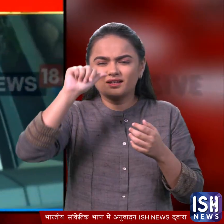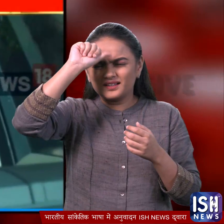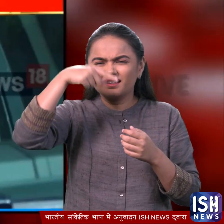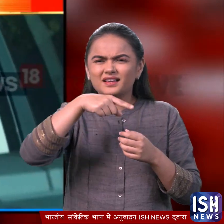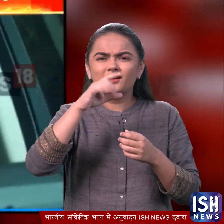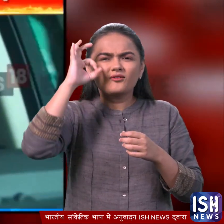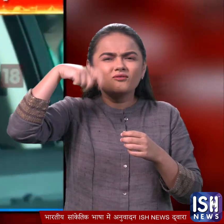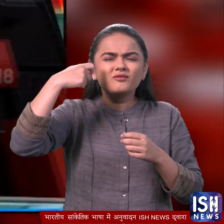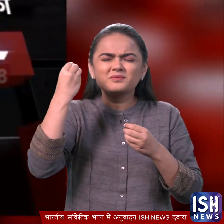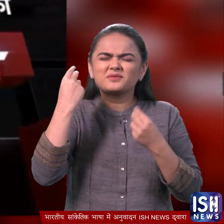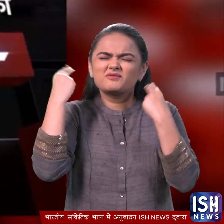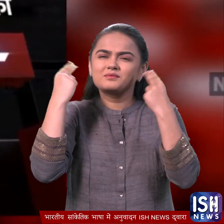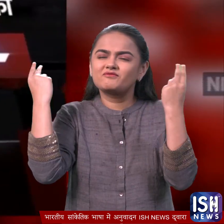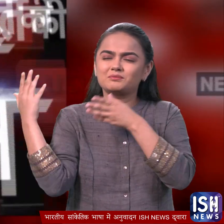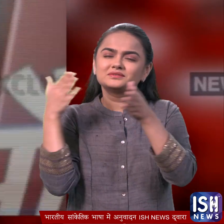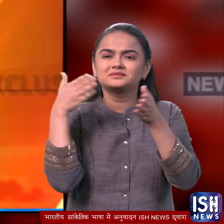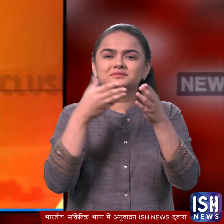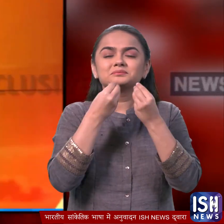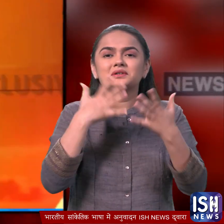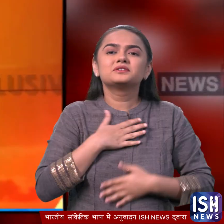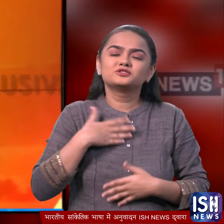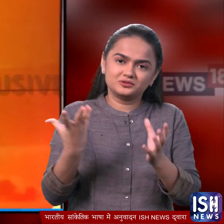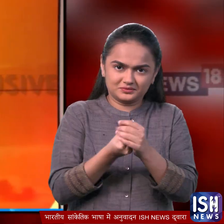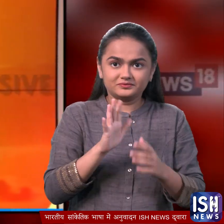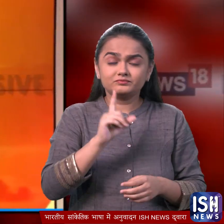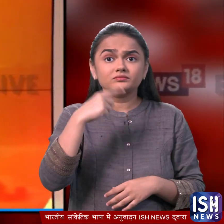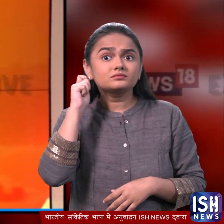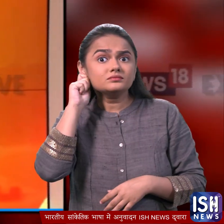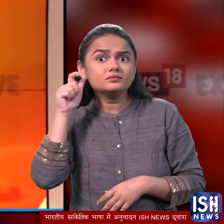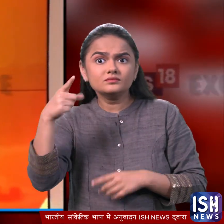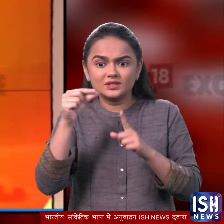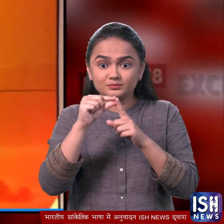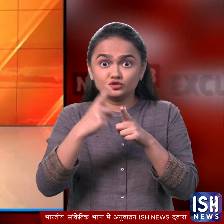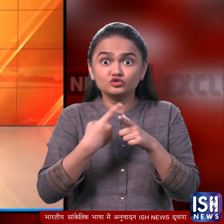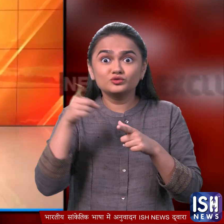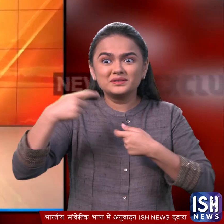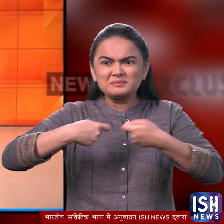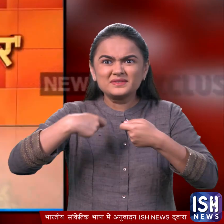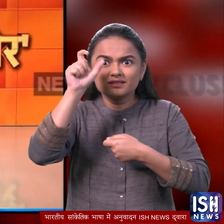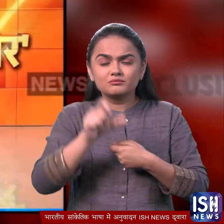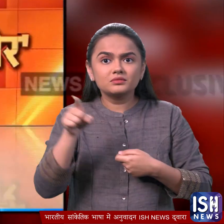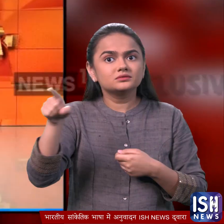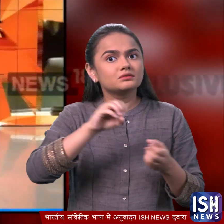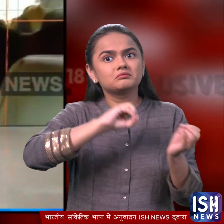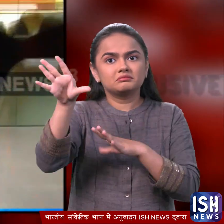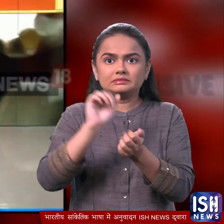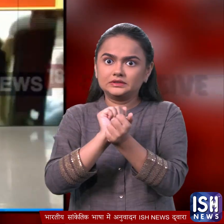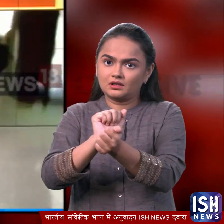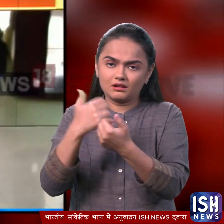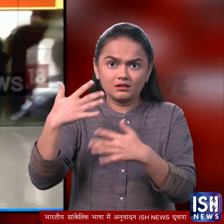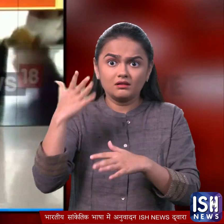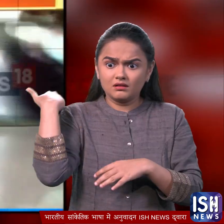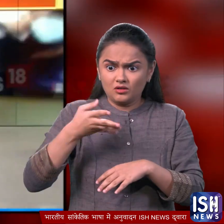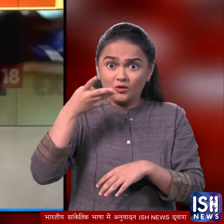फिल्म जगत से जुड़ी कई हस्तियां भी पहुंची। कानपुर की कोर्ट ने कारोबारी पीयूष जैन को 14 दिन के लिए जेल भेज दिया। पीयूष जैन के ठिकानों पर